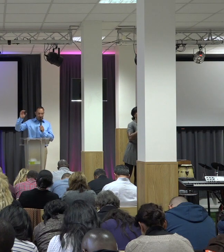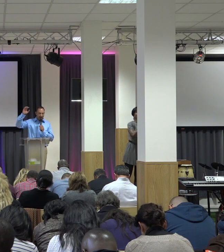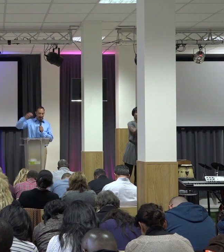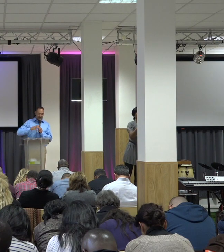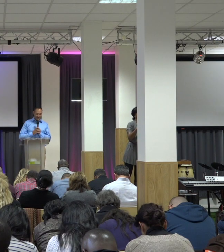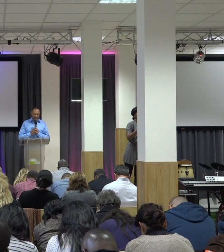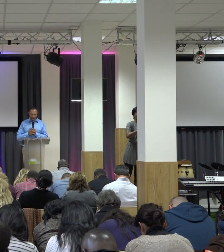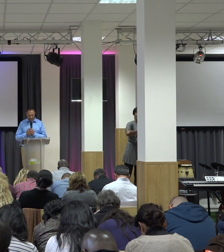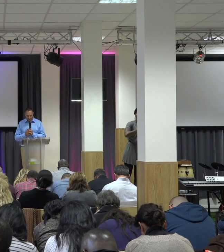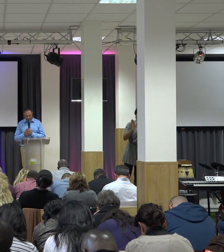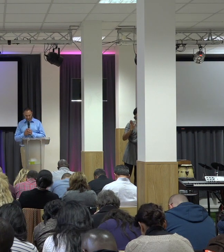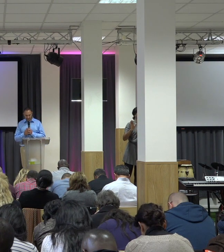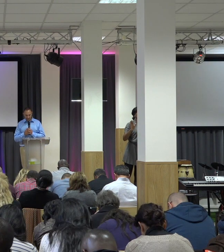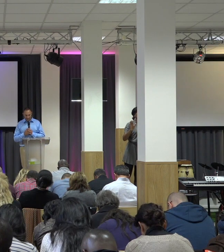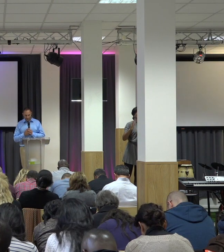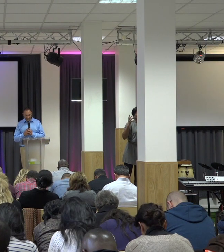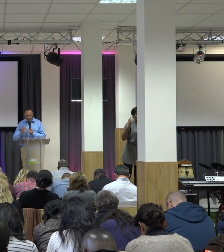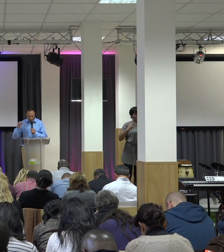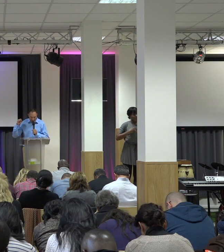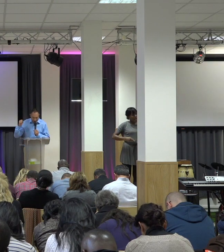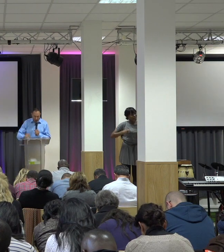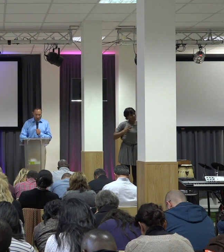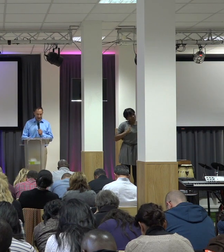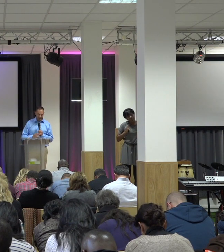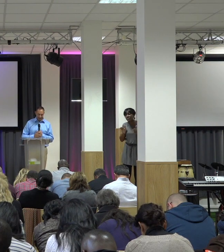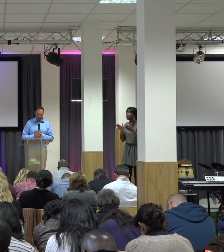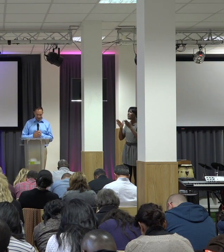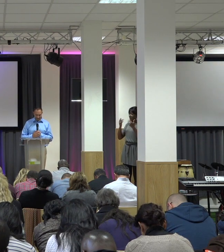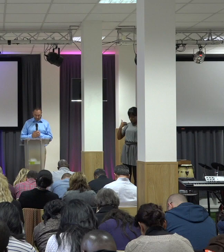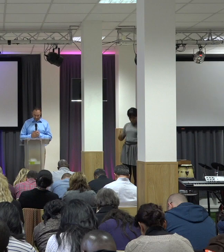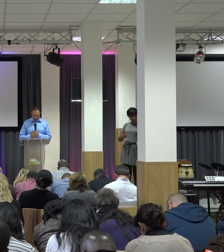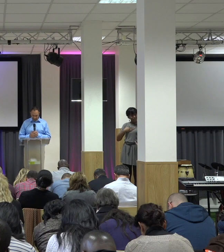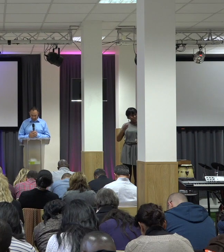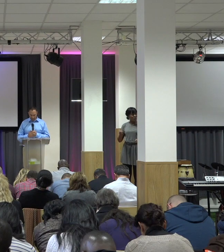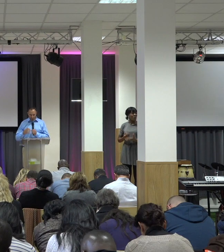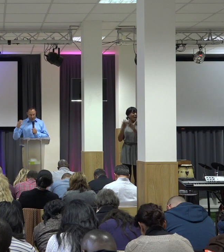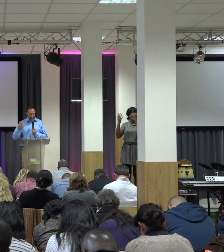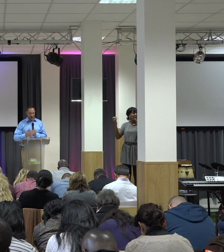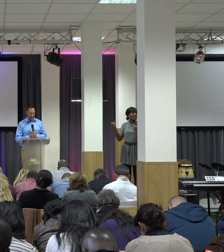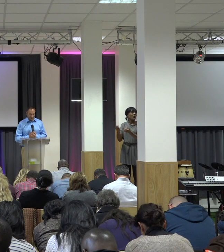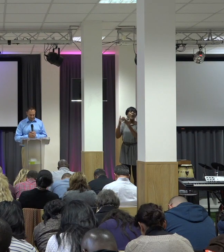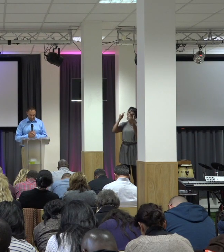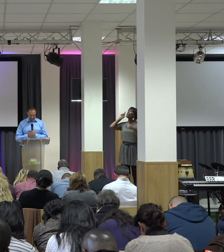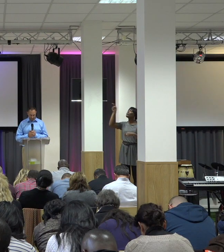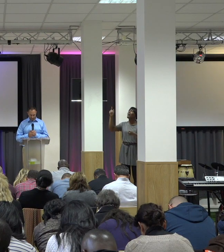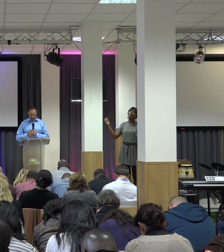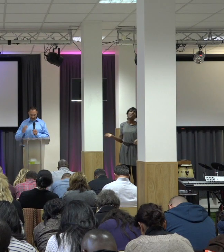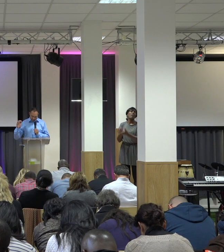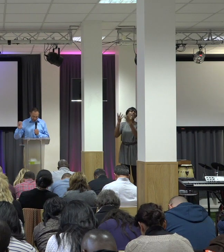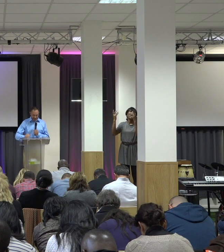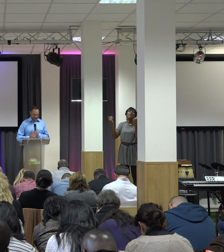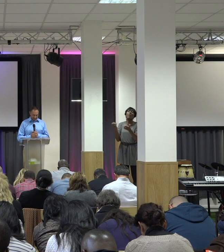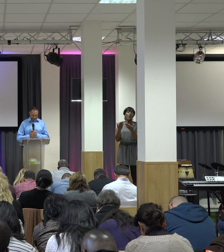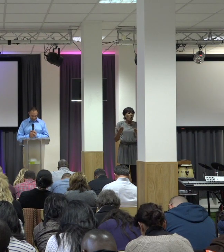that our lives Et en sorte que nos vies can bring you glory, t'apportent la gloire both now aujourd'hui